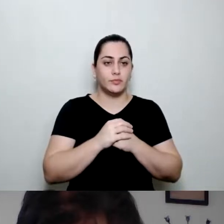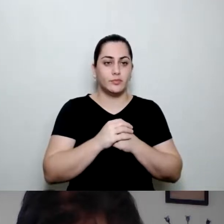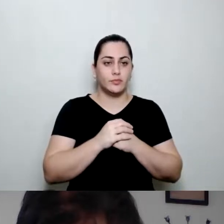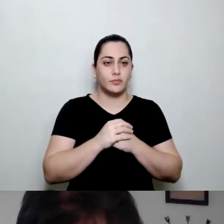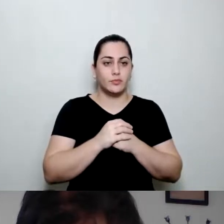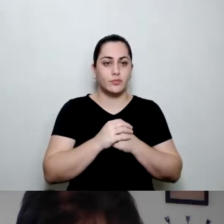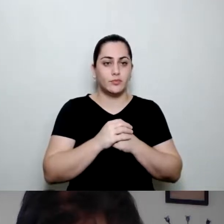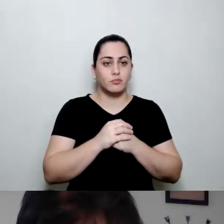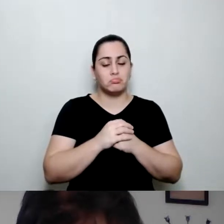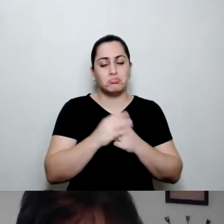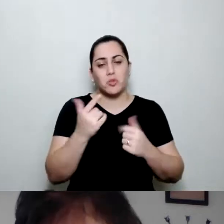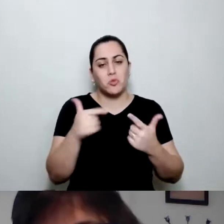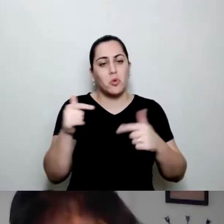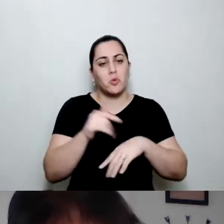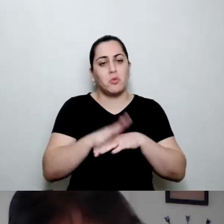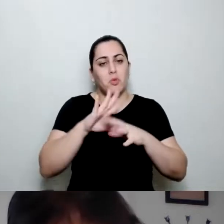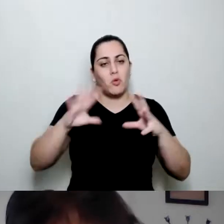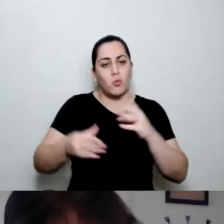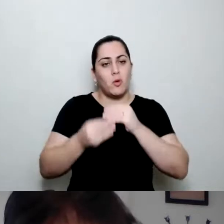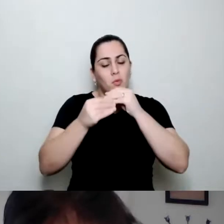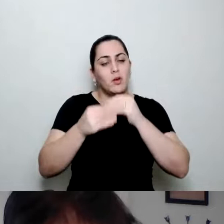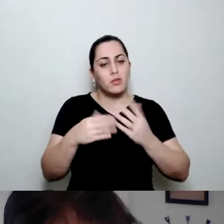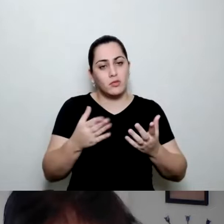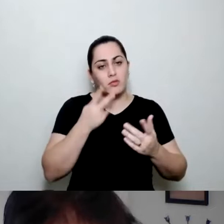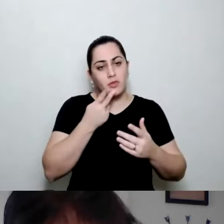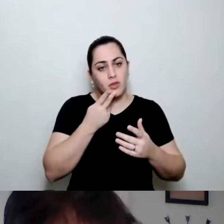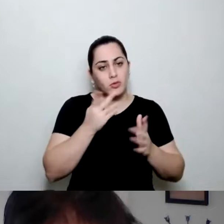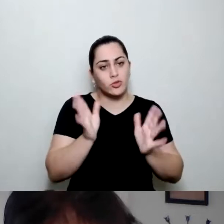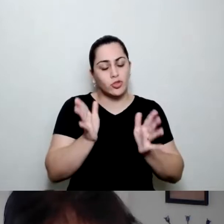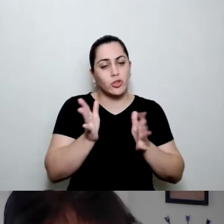Eu não tenho muito a acrescentar o que você disse, Sebastião.